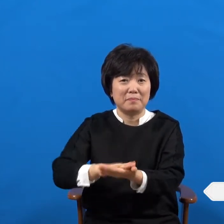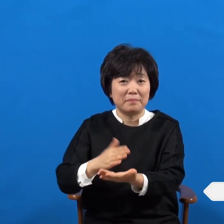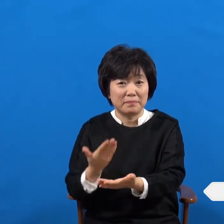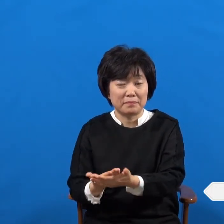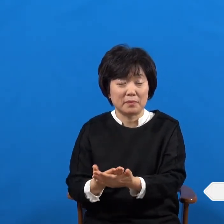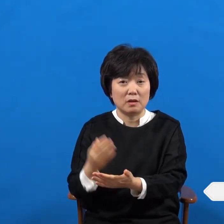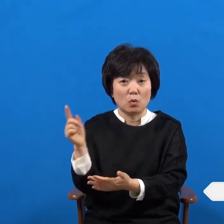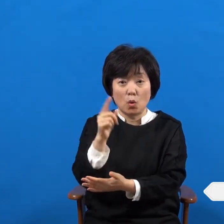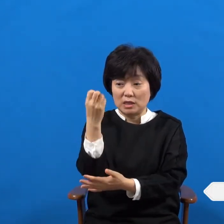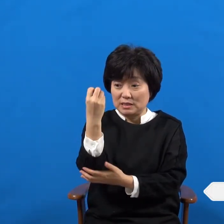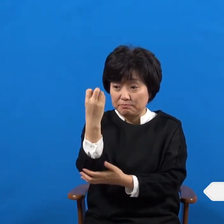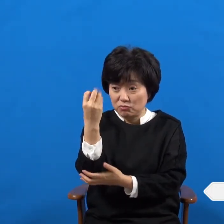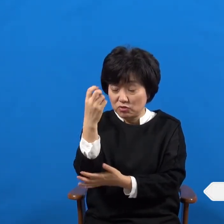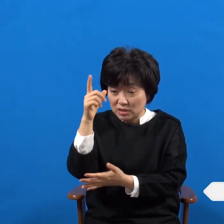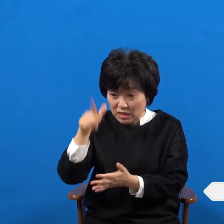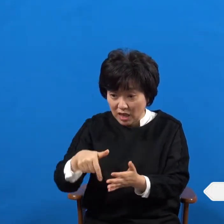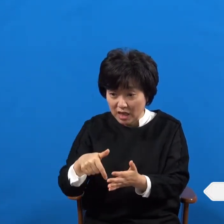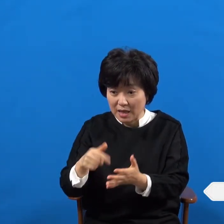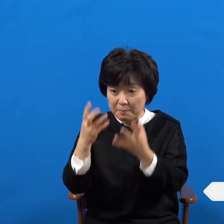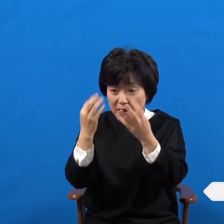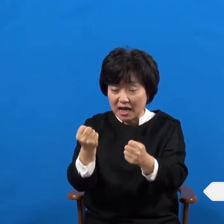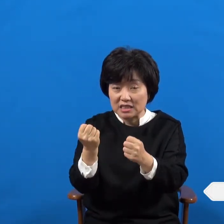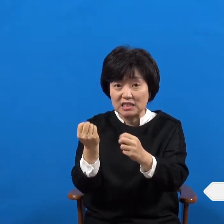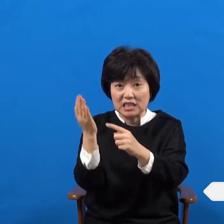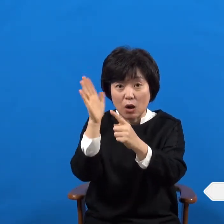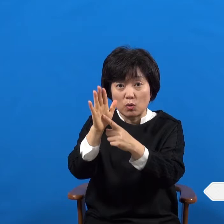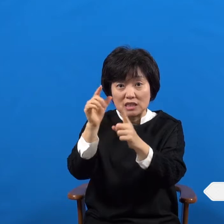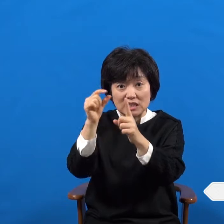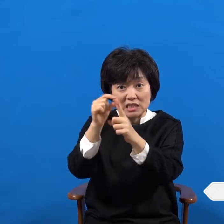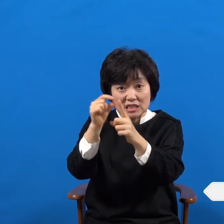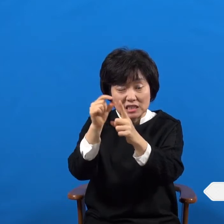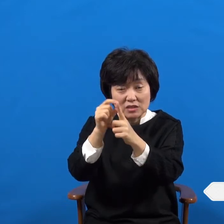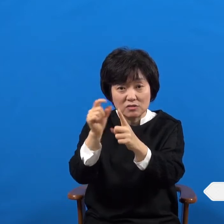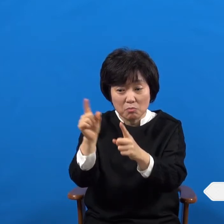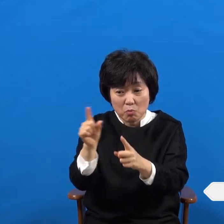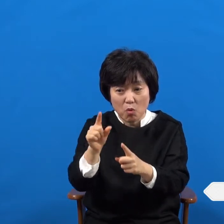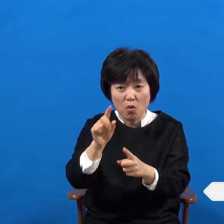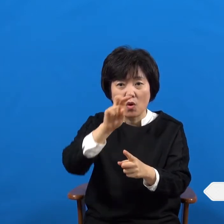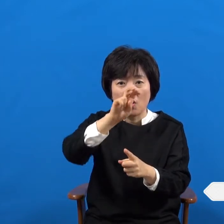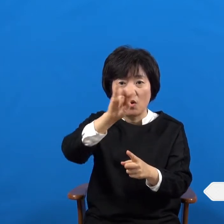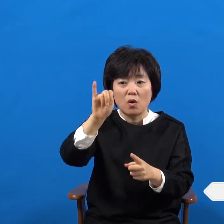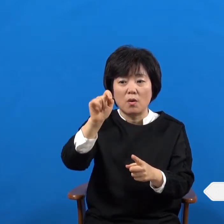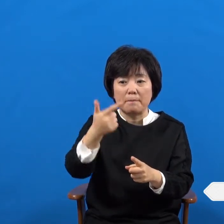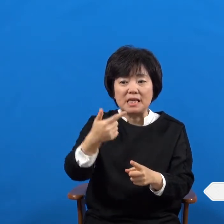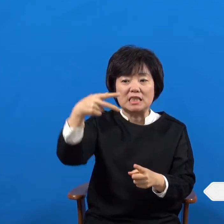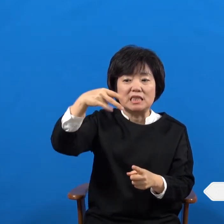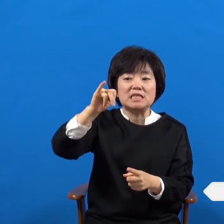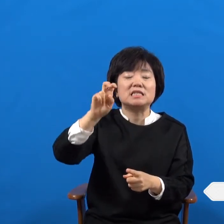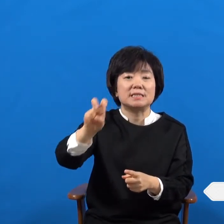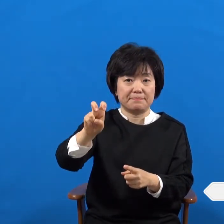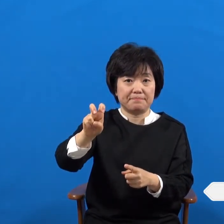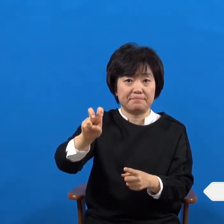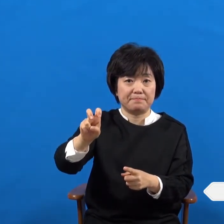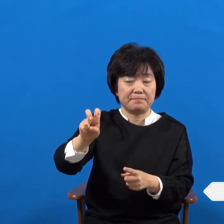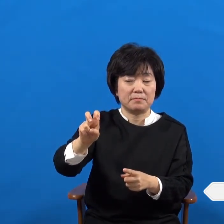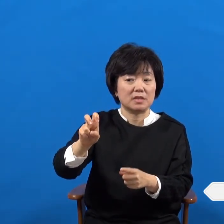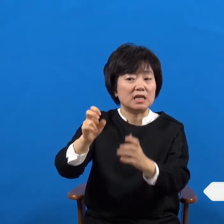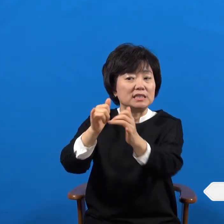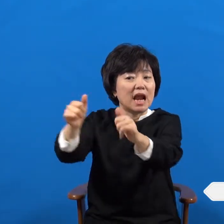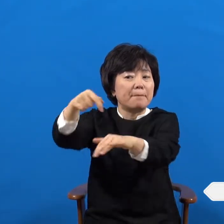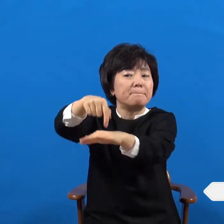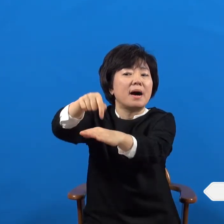신문지상에 많이 등장하는 단어를 보니까 민심이란 단어가 등장을 합니다. 이 사람도 저